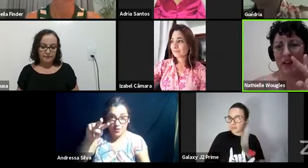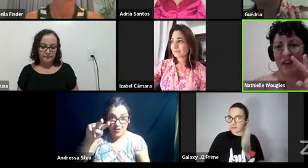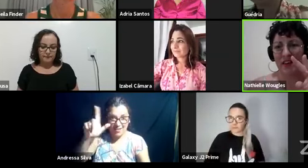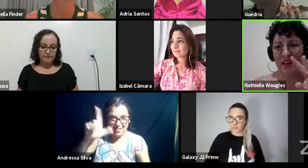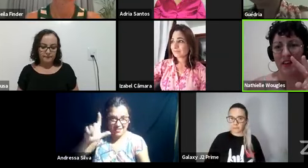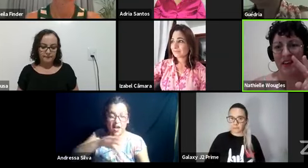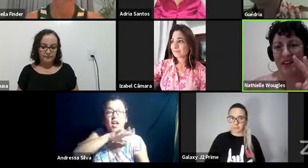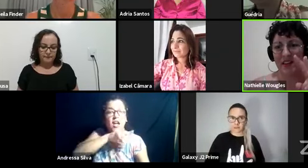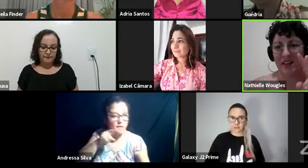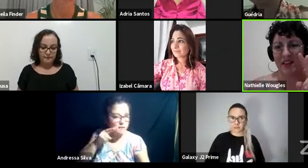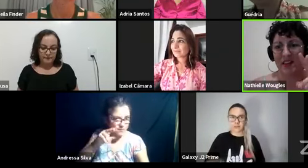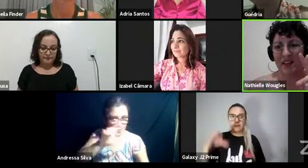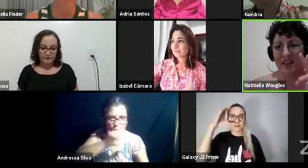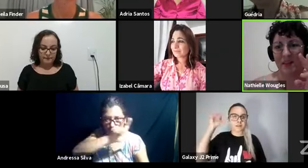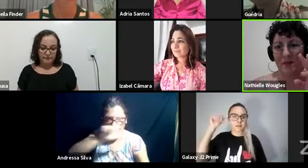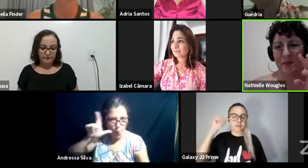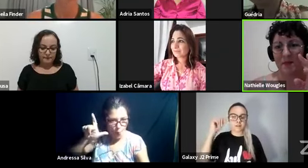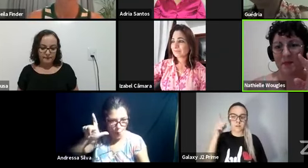Conseguindo ver?